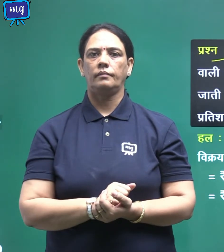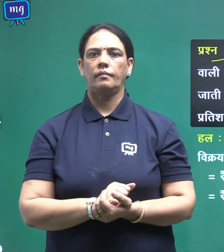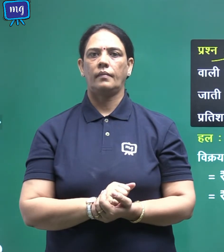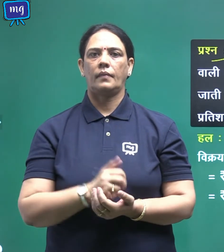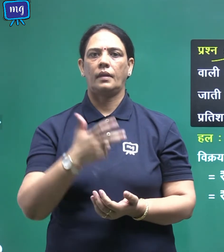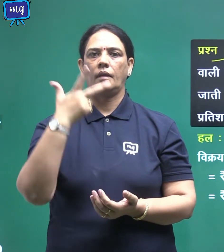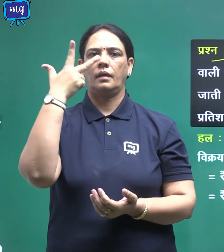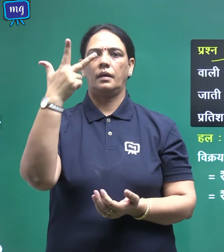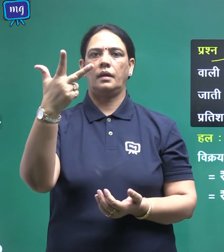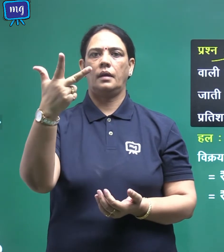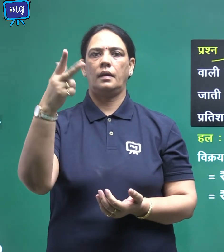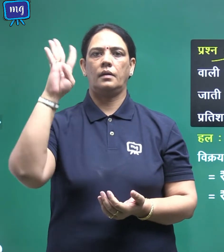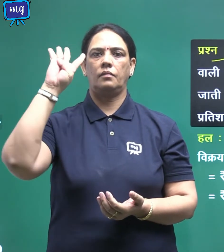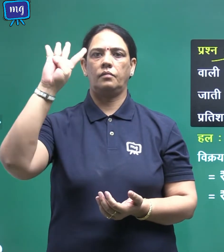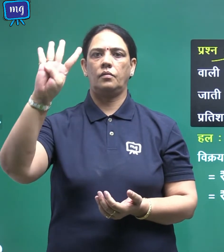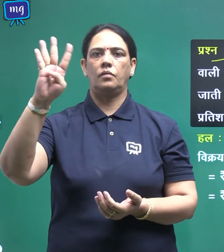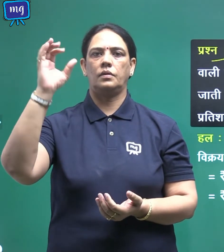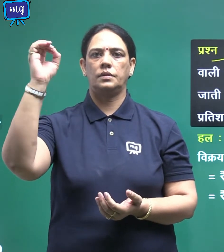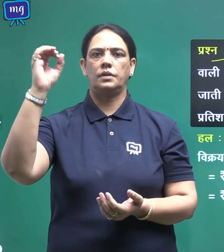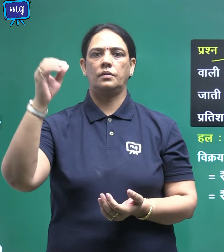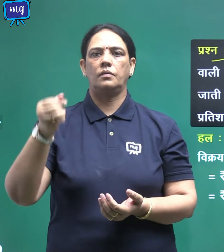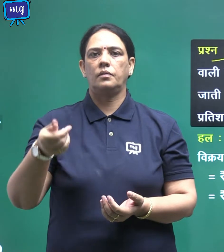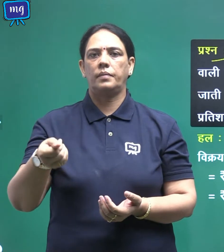840 रुपये